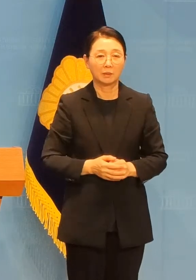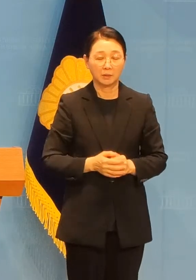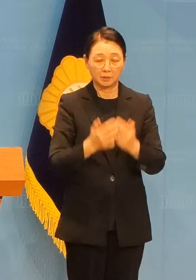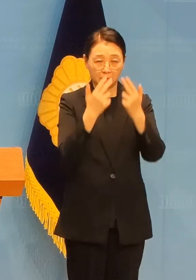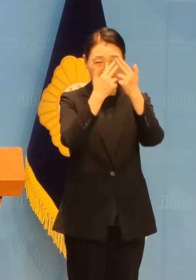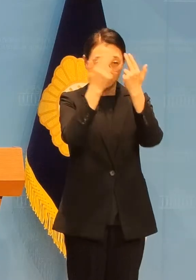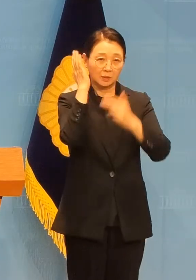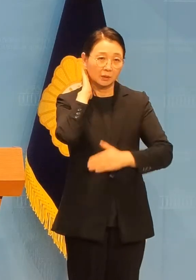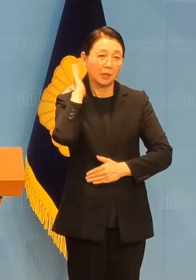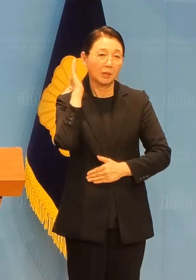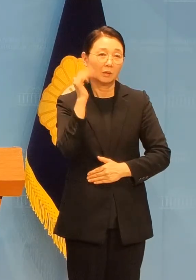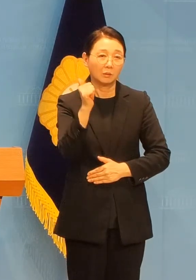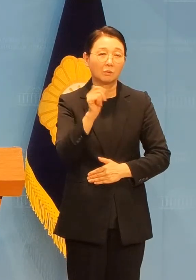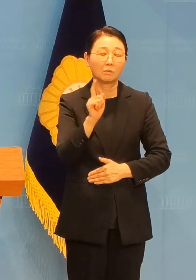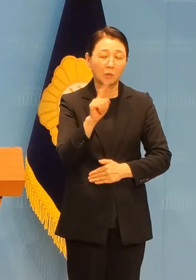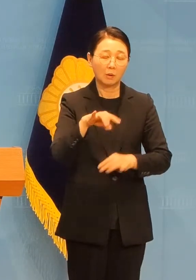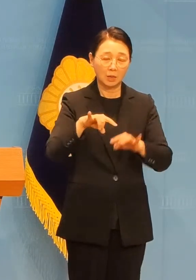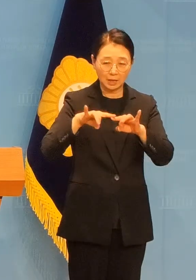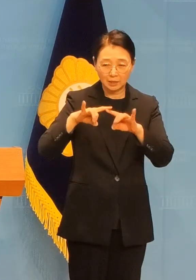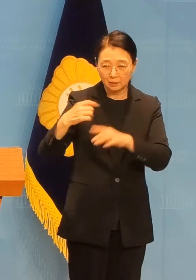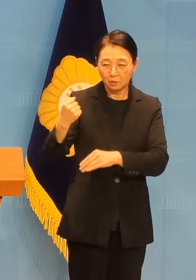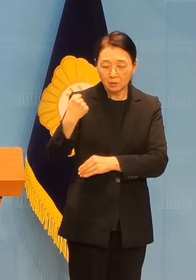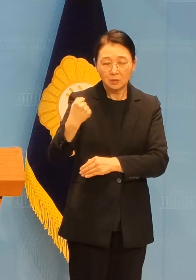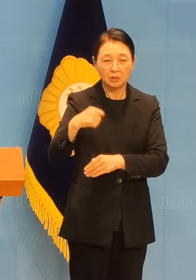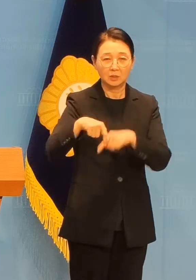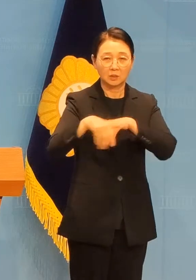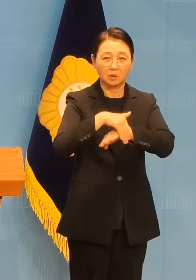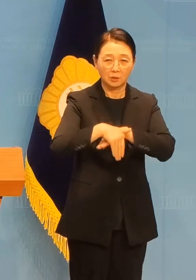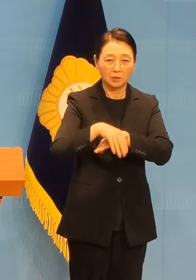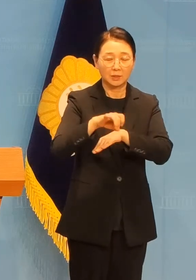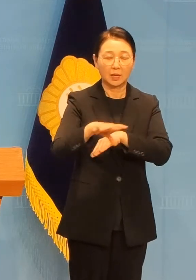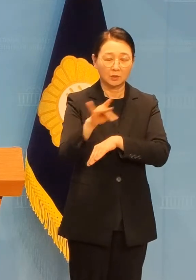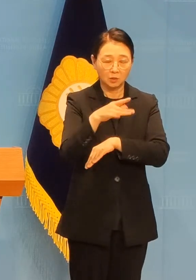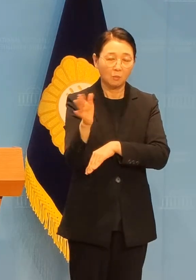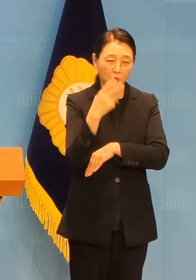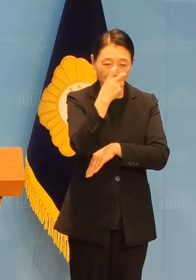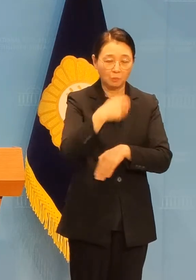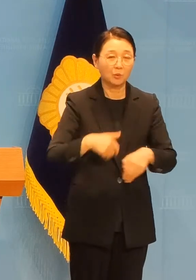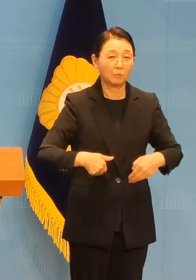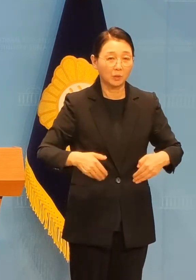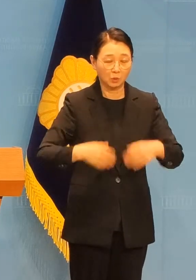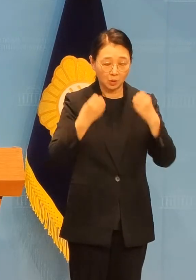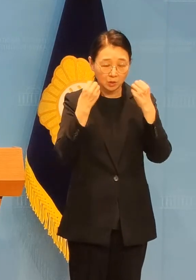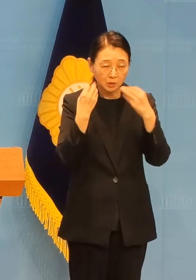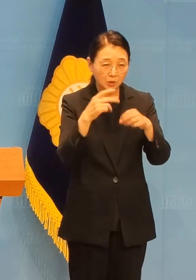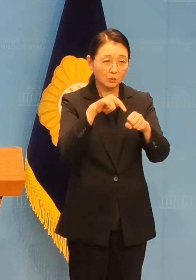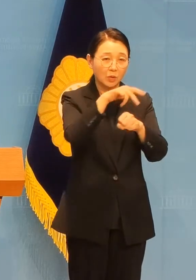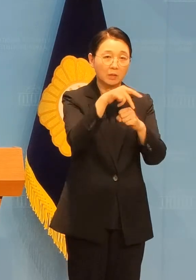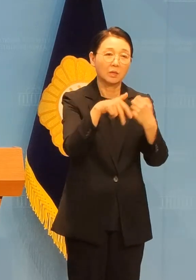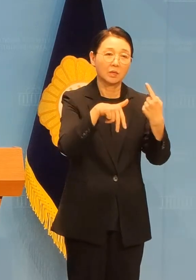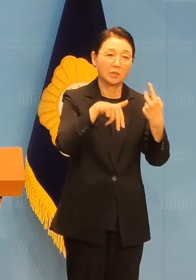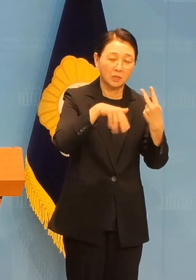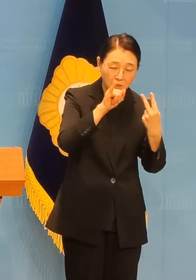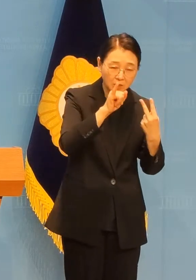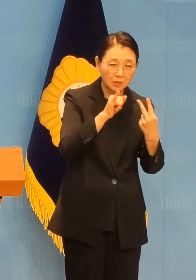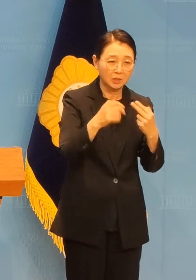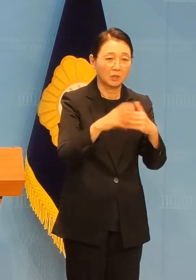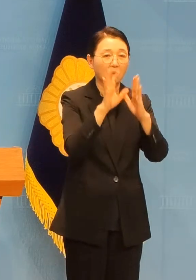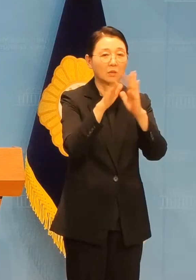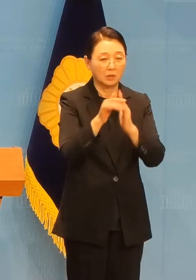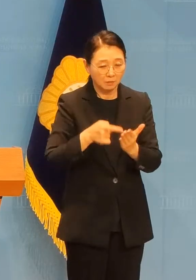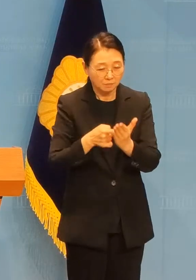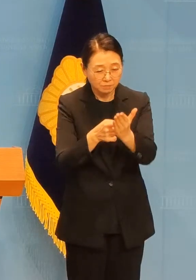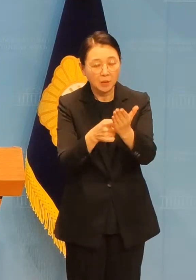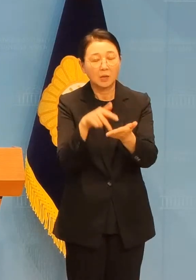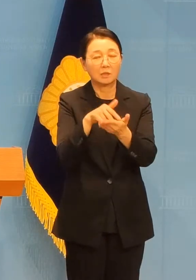대통령은 망국적 에너지 정책을 원점에서 재검토하고 신규 원전 2기 건설의 신속한 추진